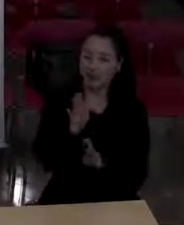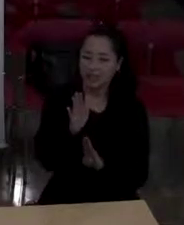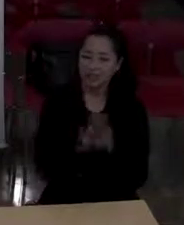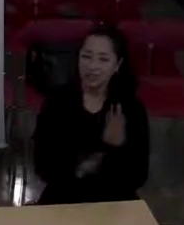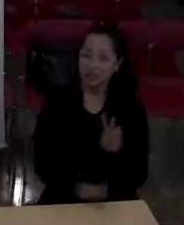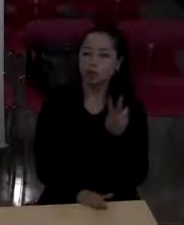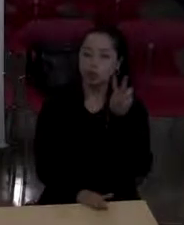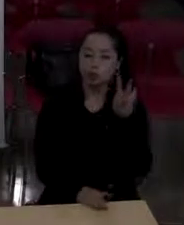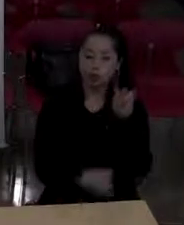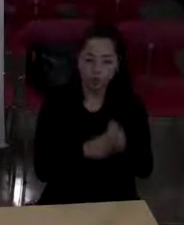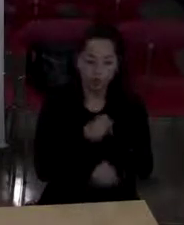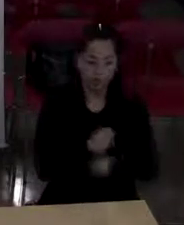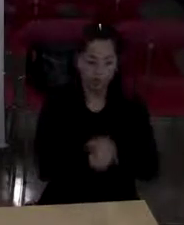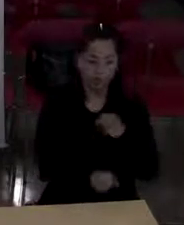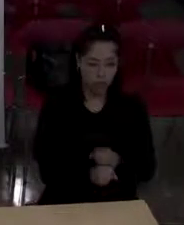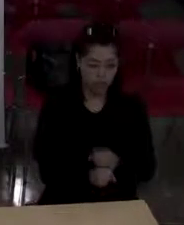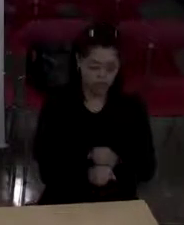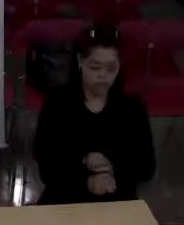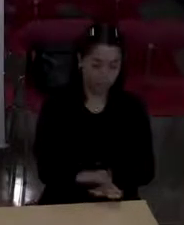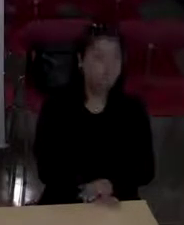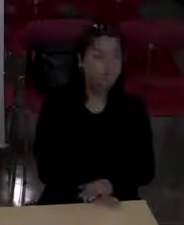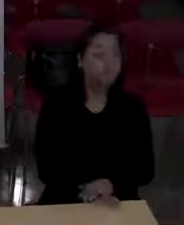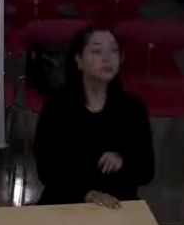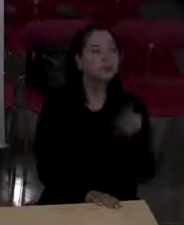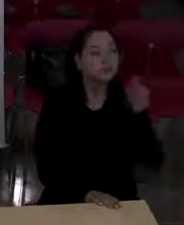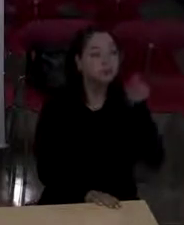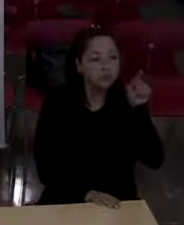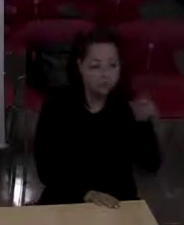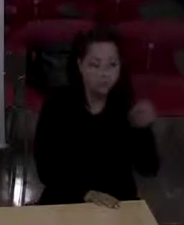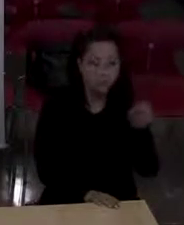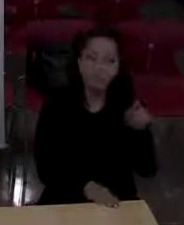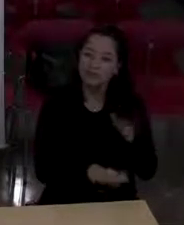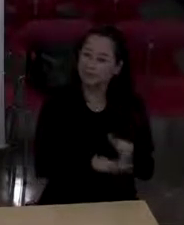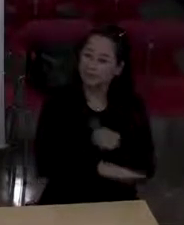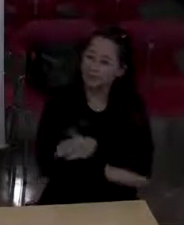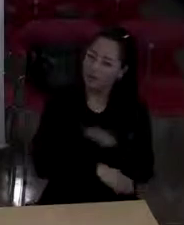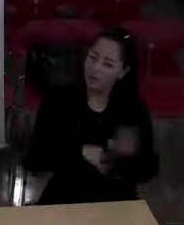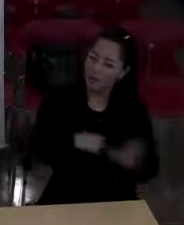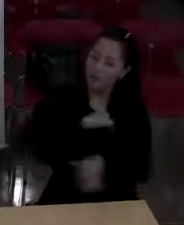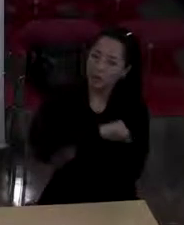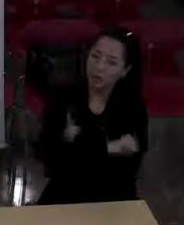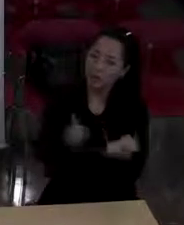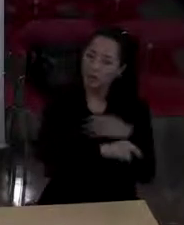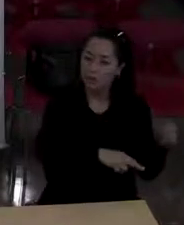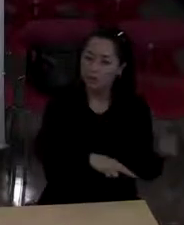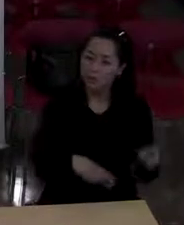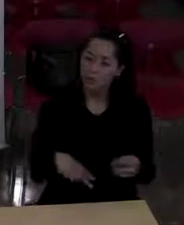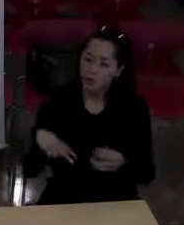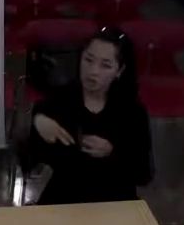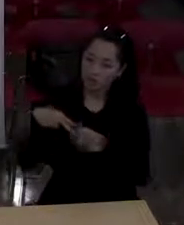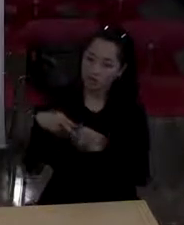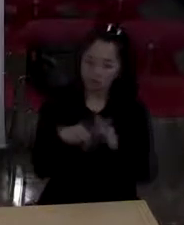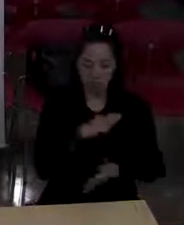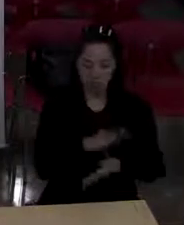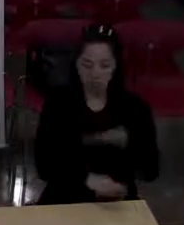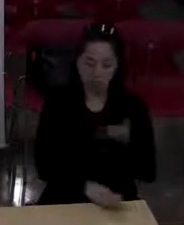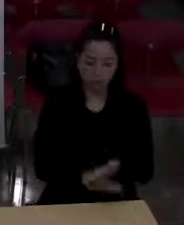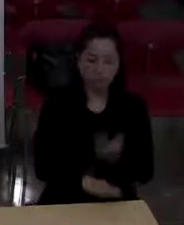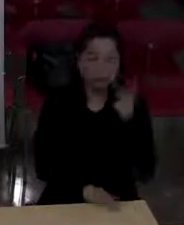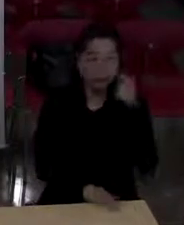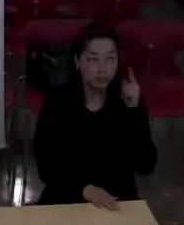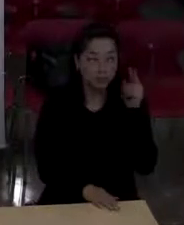también entramos en una etapa de clasificación propuesta por el MEN de 1 a 3 años, descubriendo el mundo